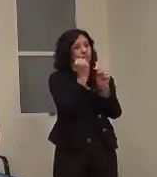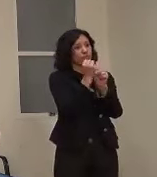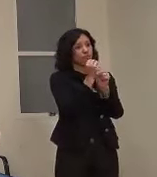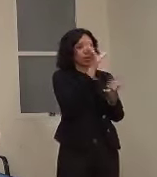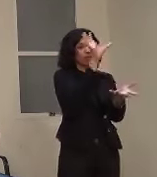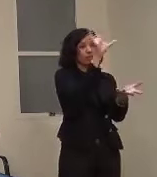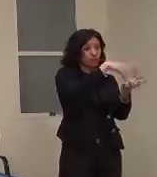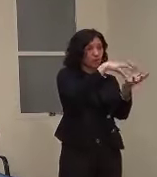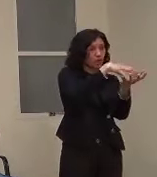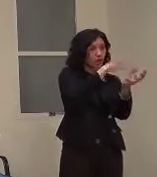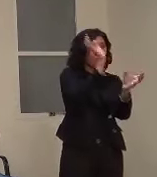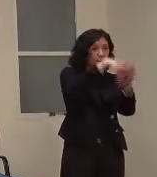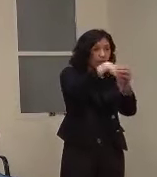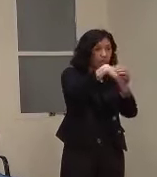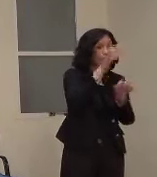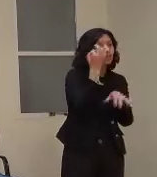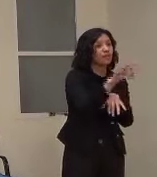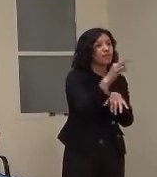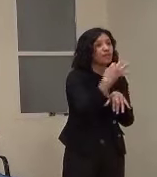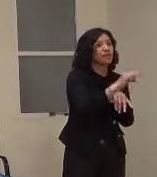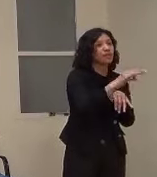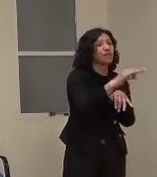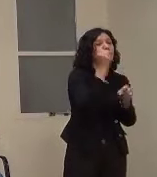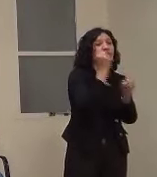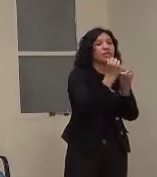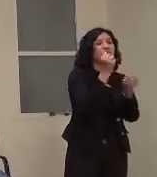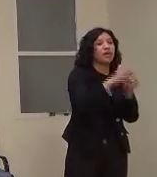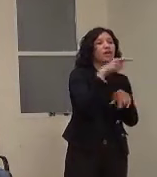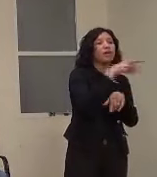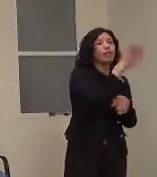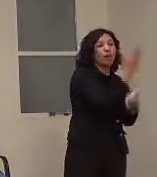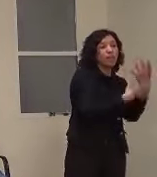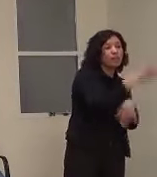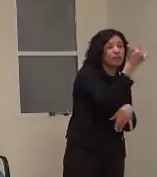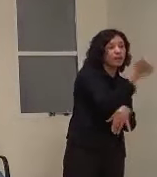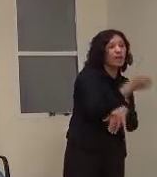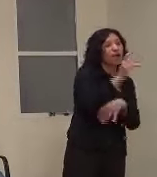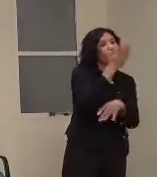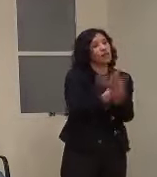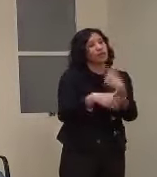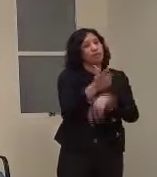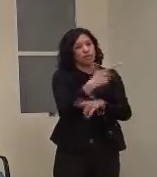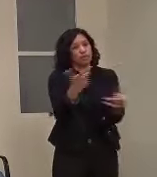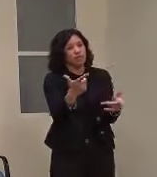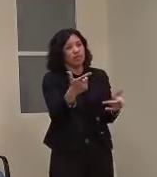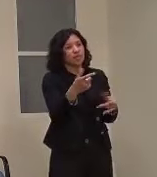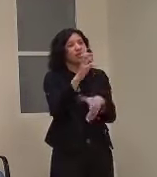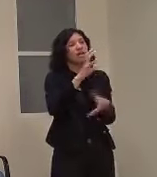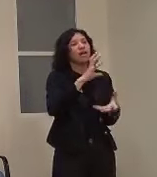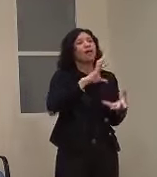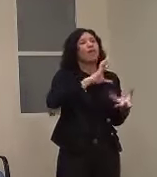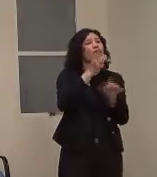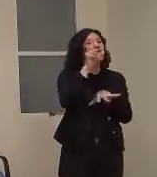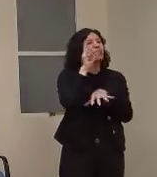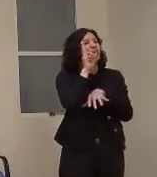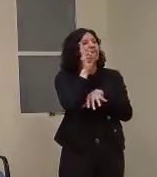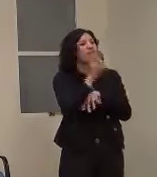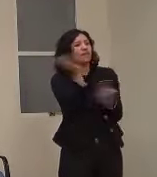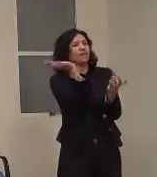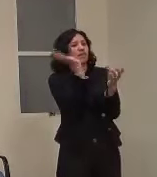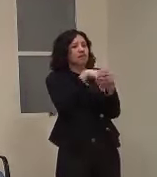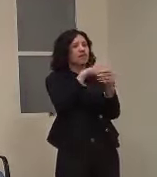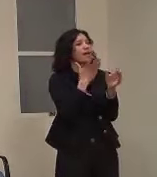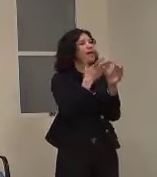el organismo que tengan o no tengan discapacidad lo hacen con un ministerio con una retirada de inclusión y